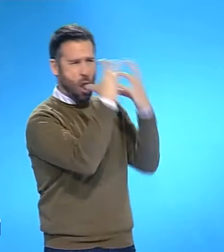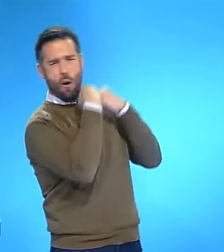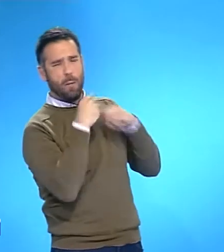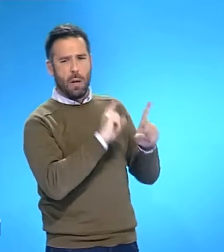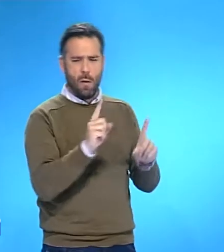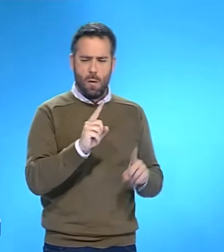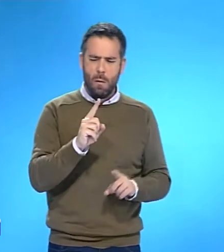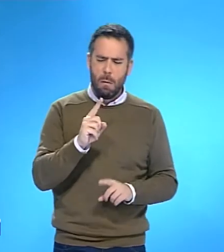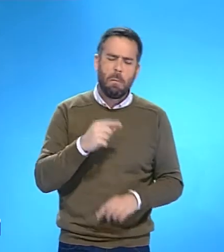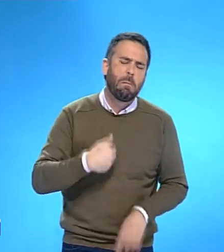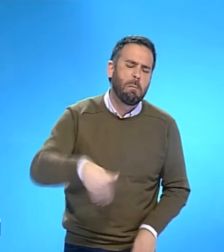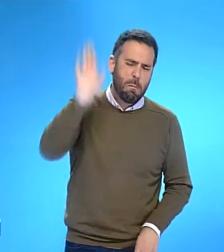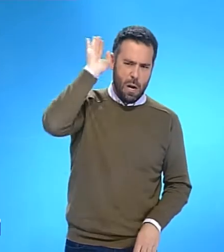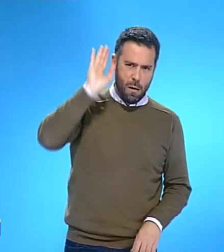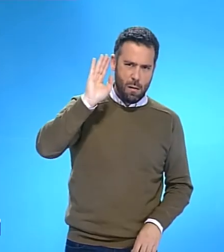¡No!, dijo Álvaro.